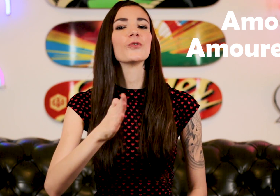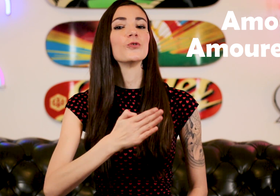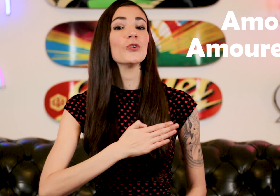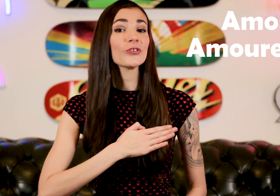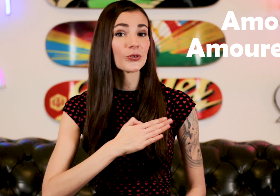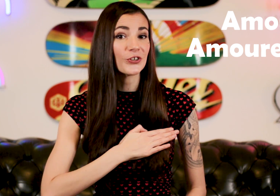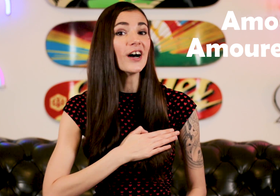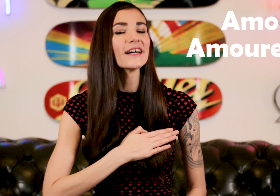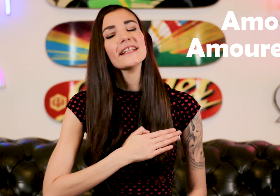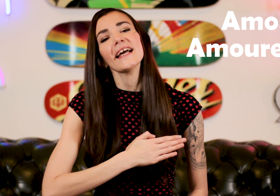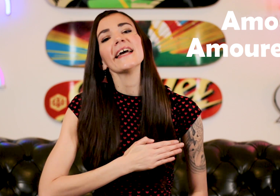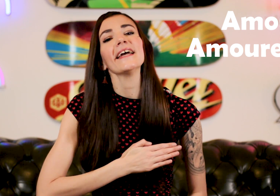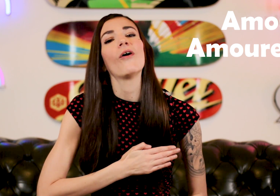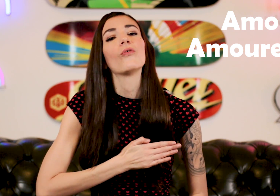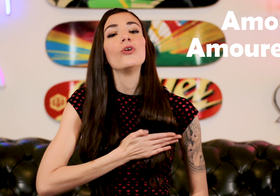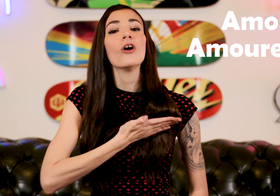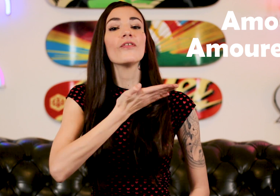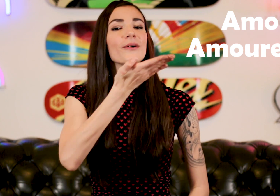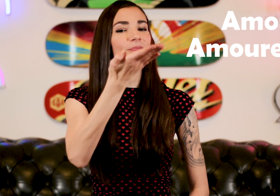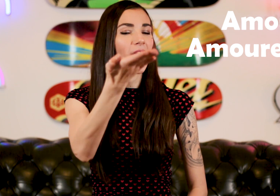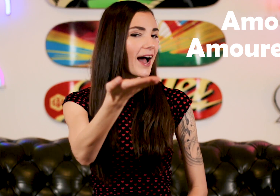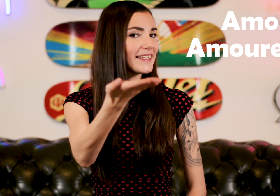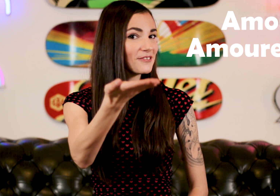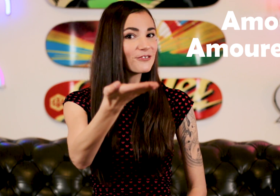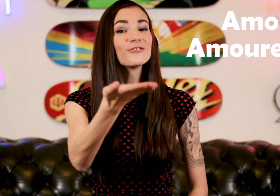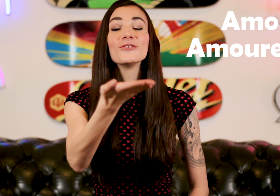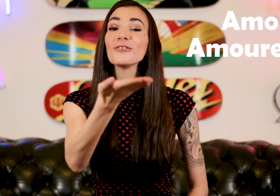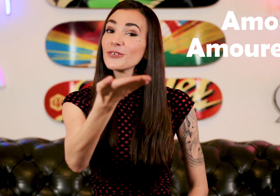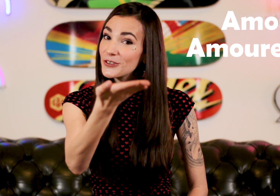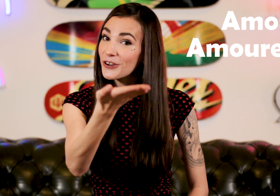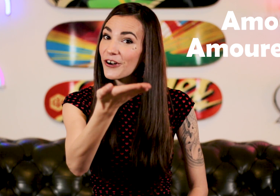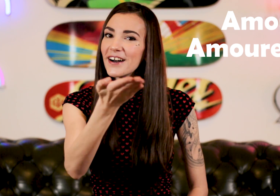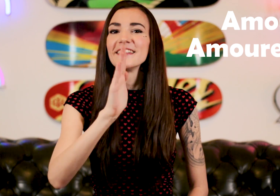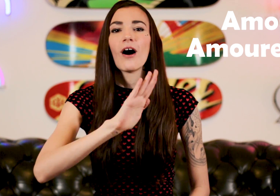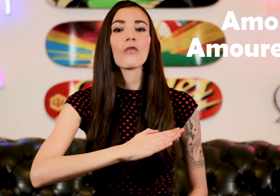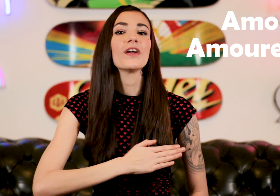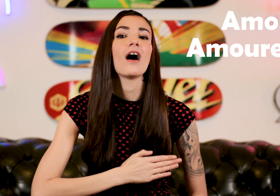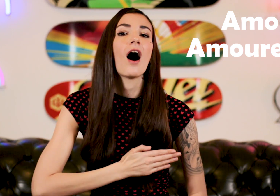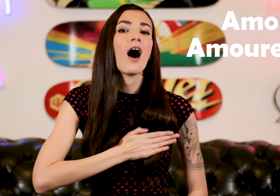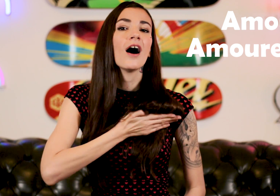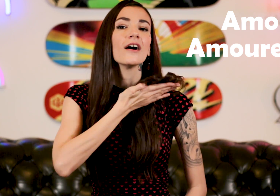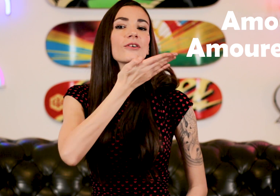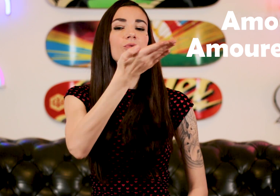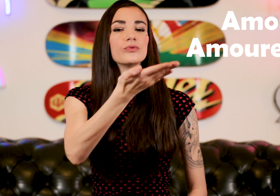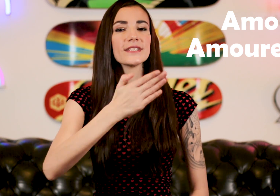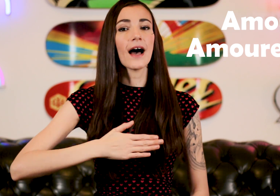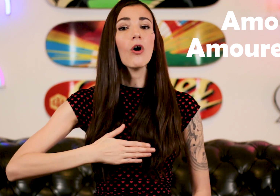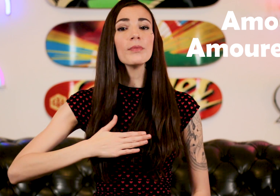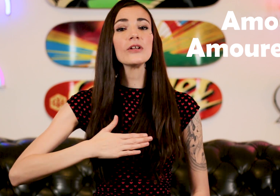de notre cœur et on l'offre à l'élu de notre cœur. On fait un coup. Ça, au milieu,